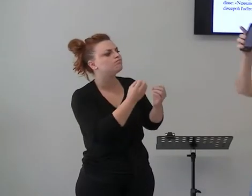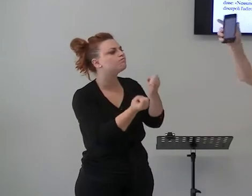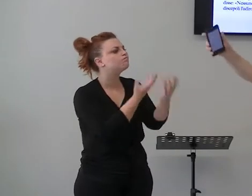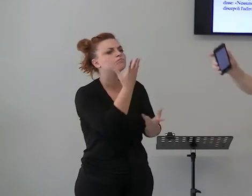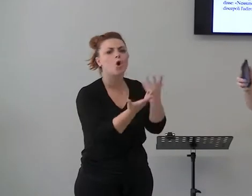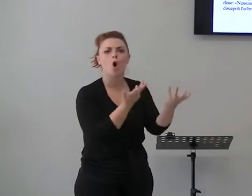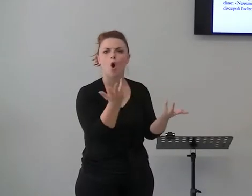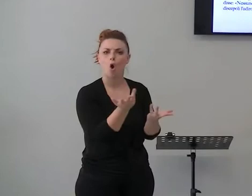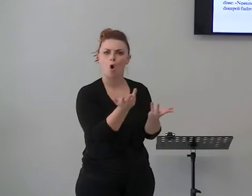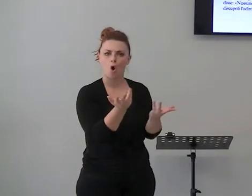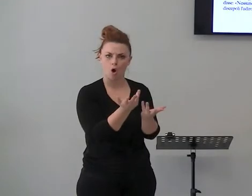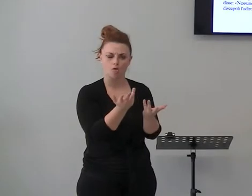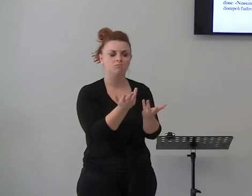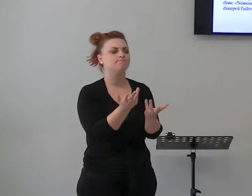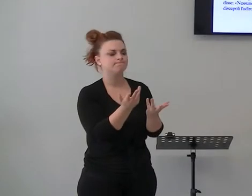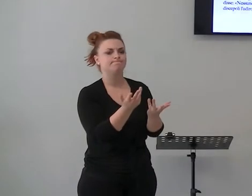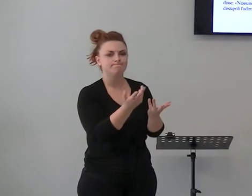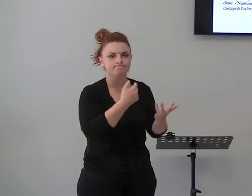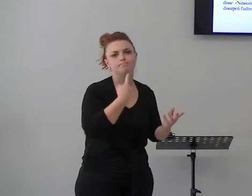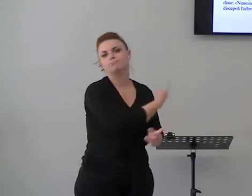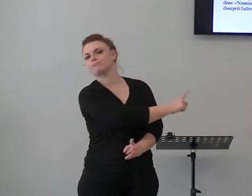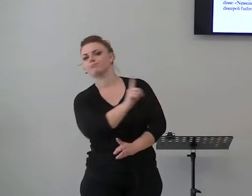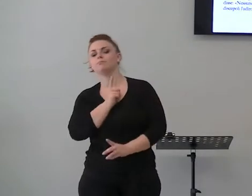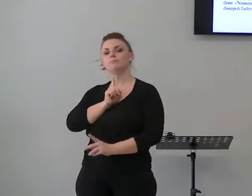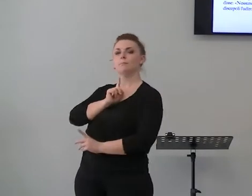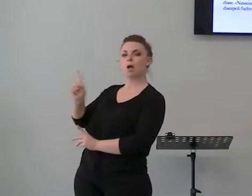Esce e passa la notte a Betania.